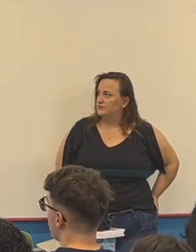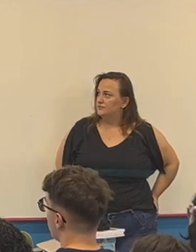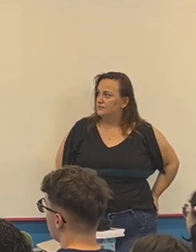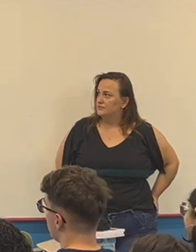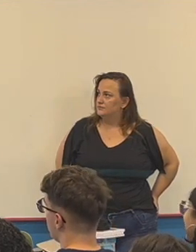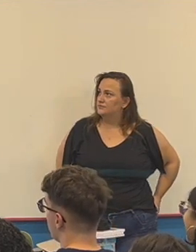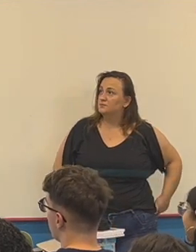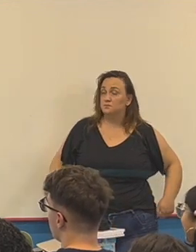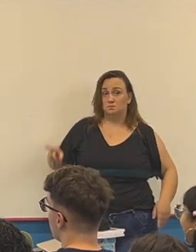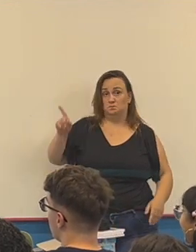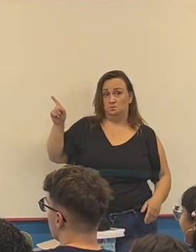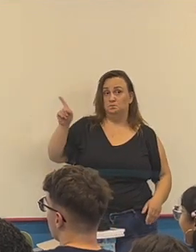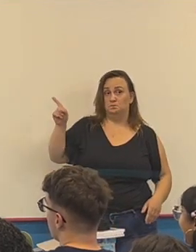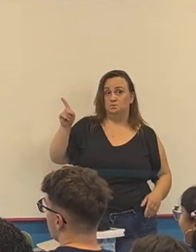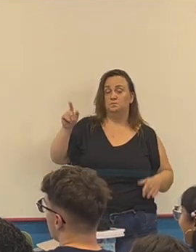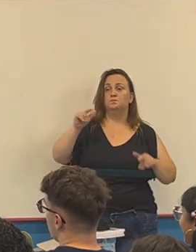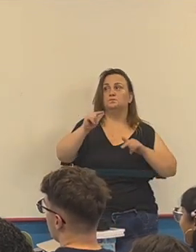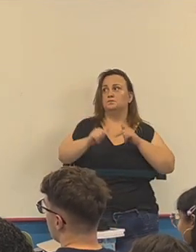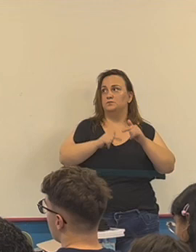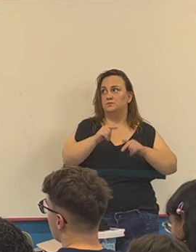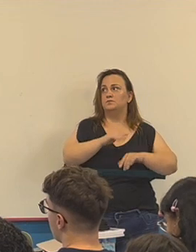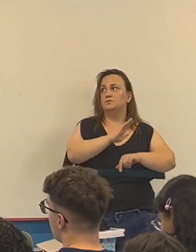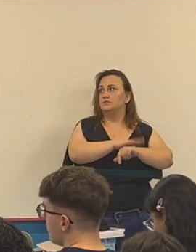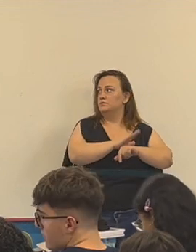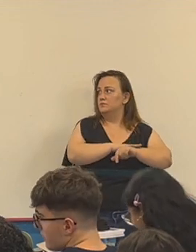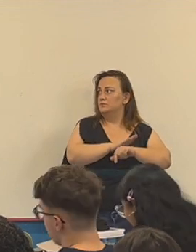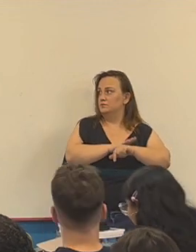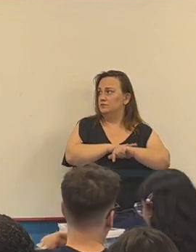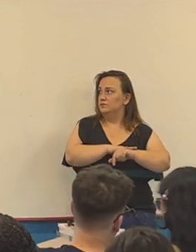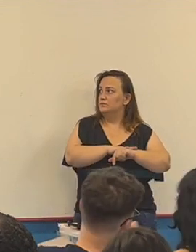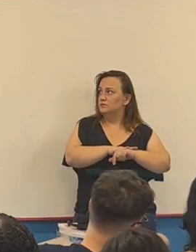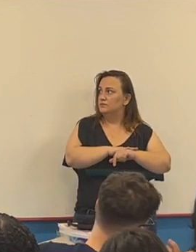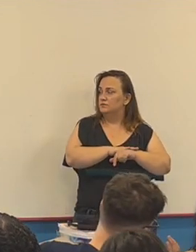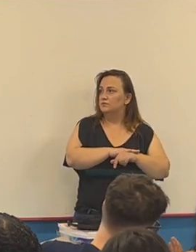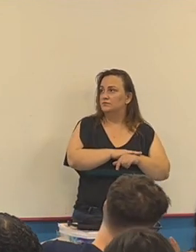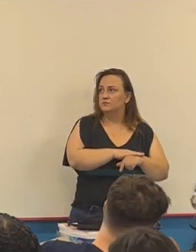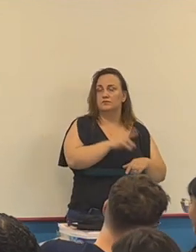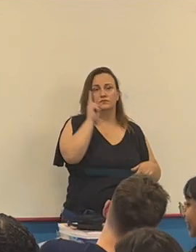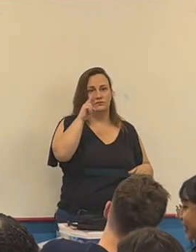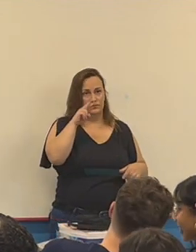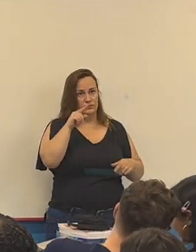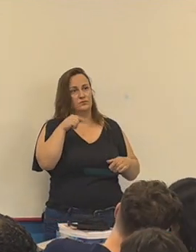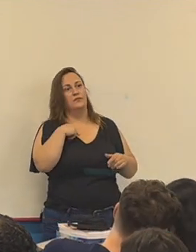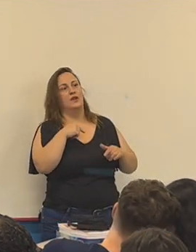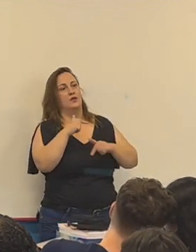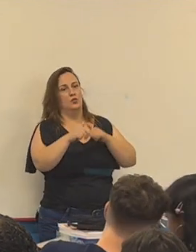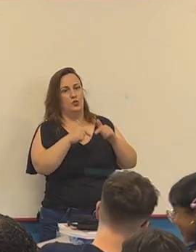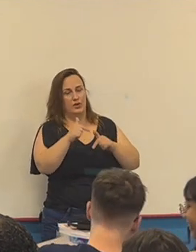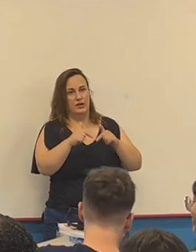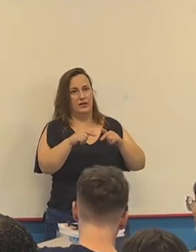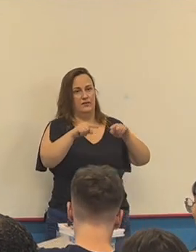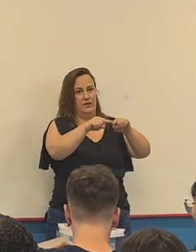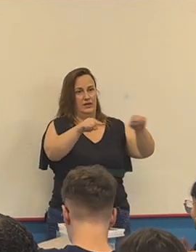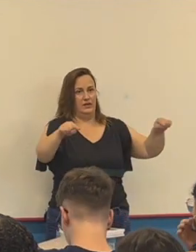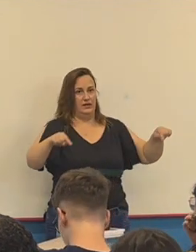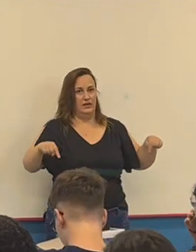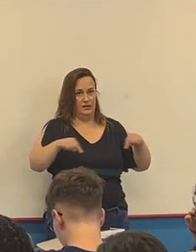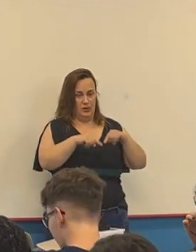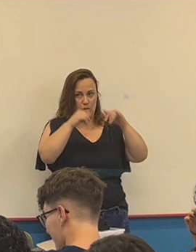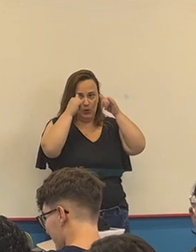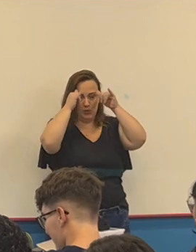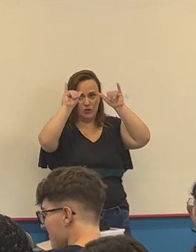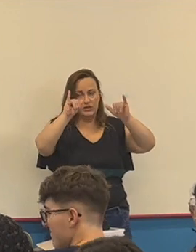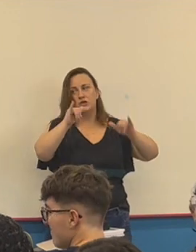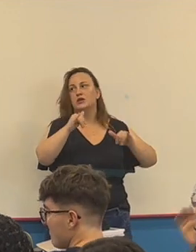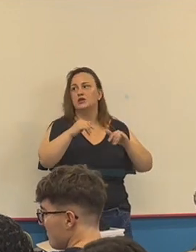Esse trabalho era da época que eu tinha ocupado aquele sítio que tinha uma oficina. E eu comecei